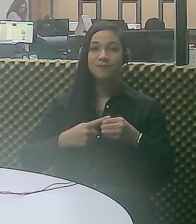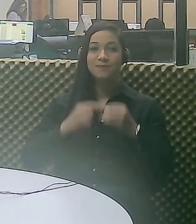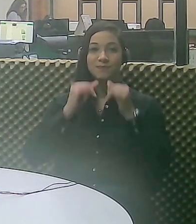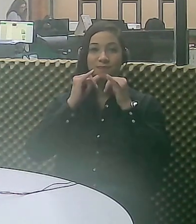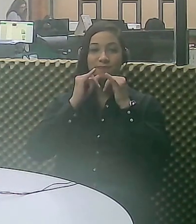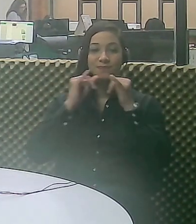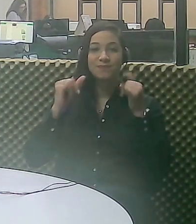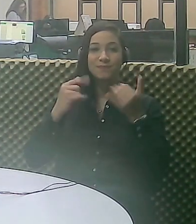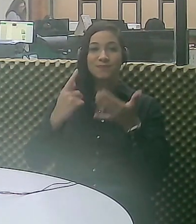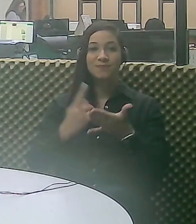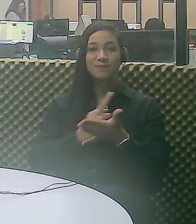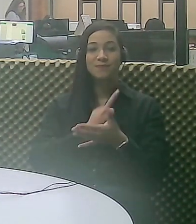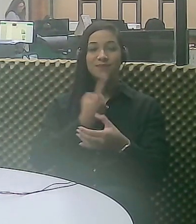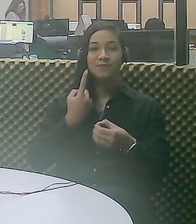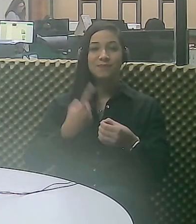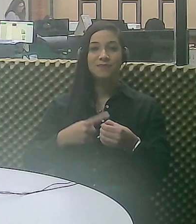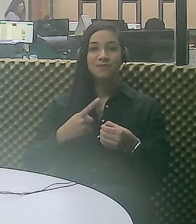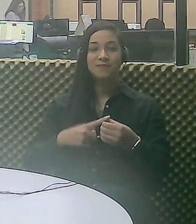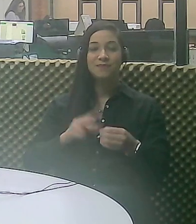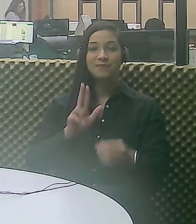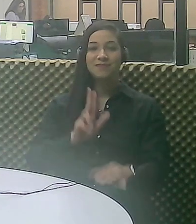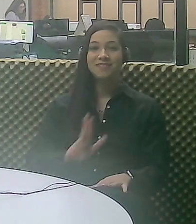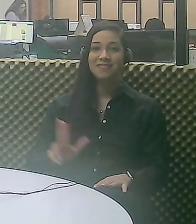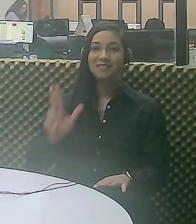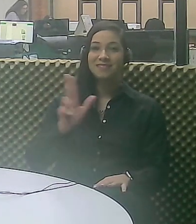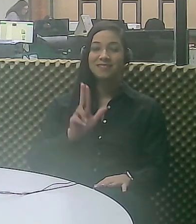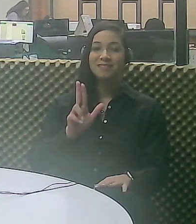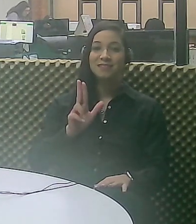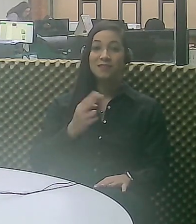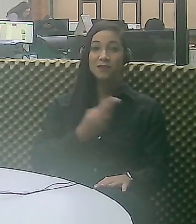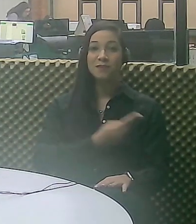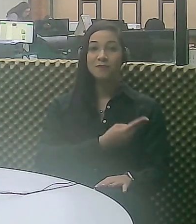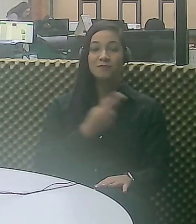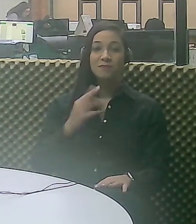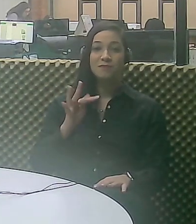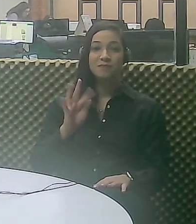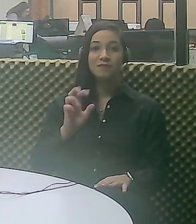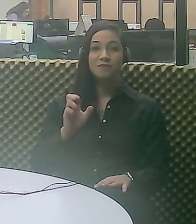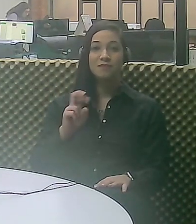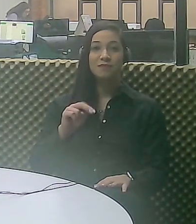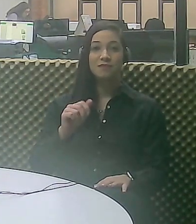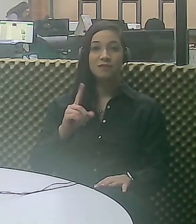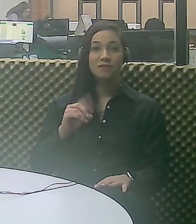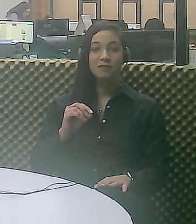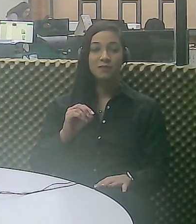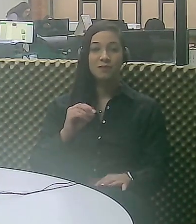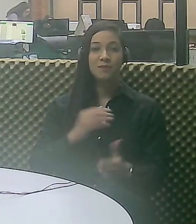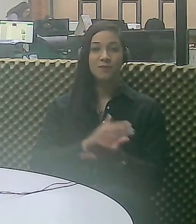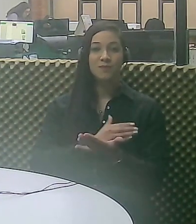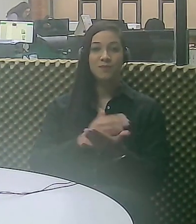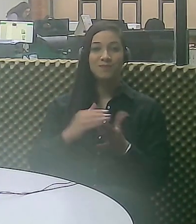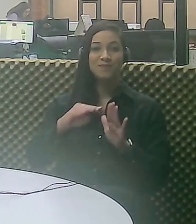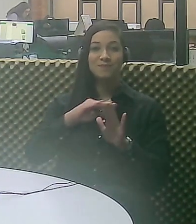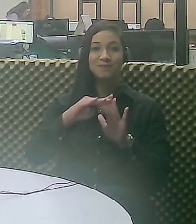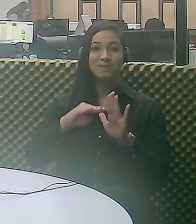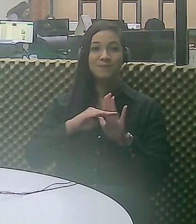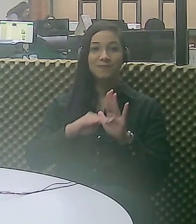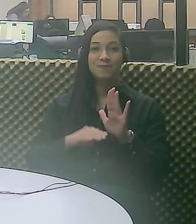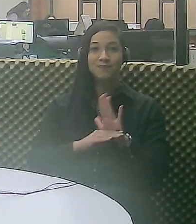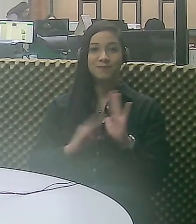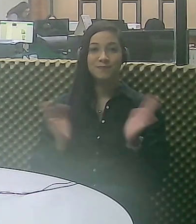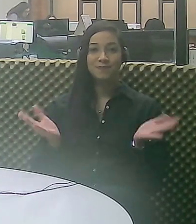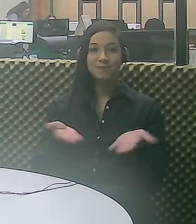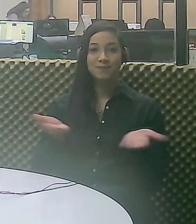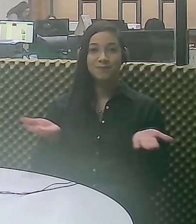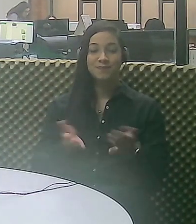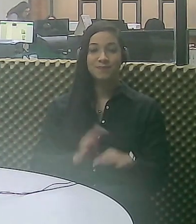com um boletim de notícias sobre o que de fato acontece em Uberlândia. Eu sou Fernando Natalio e começamos com os destaques da